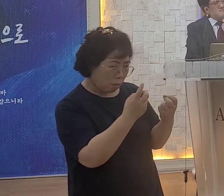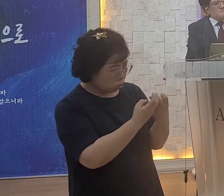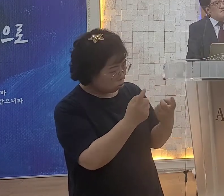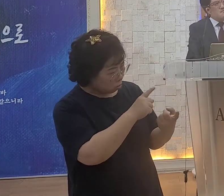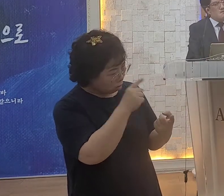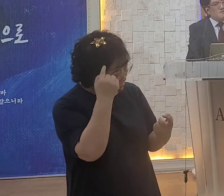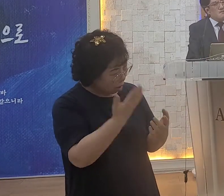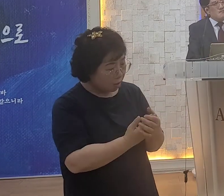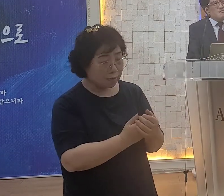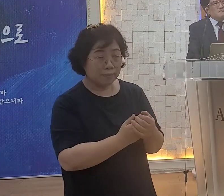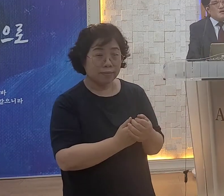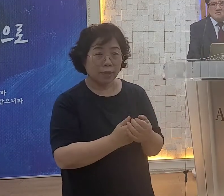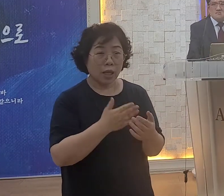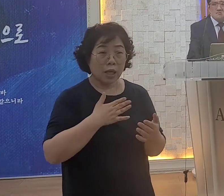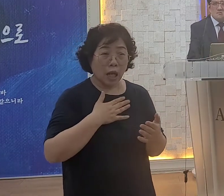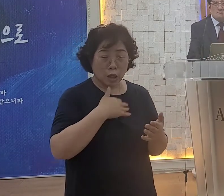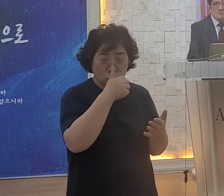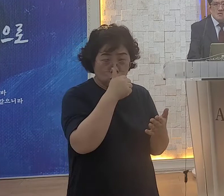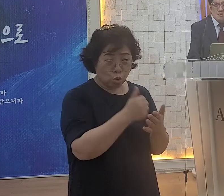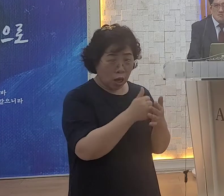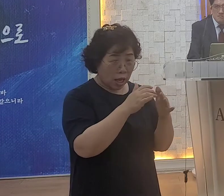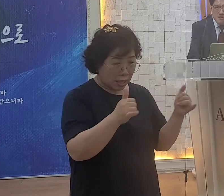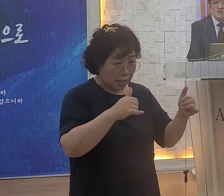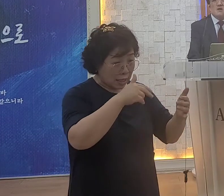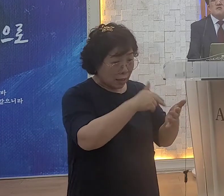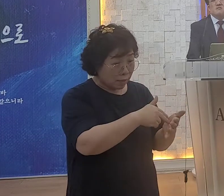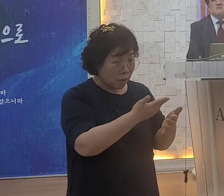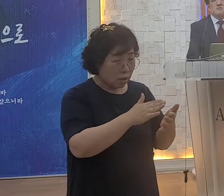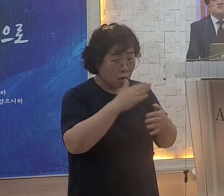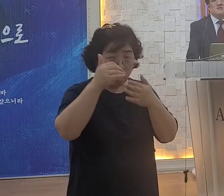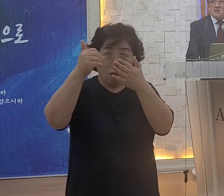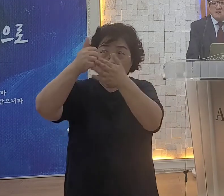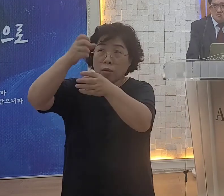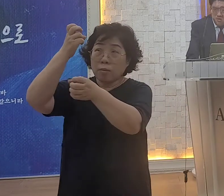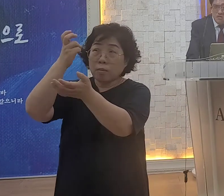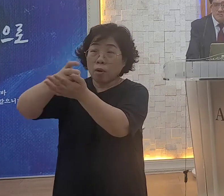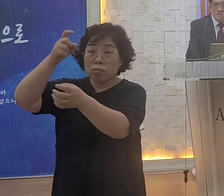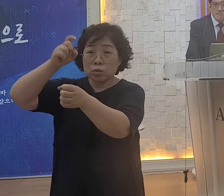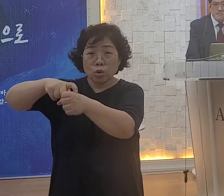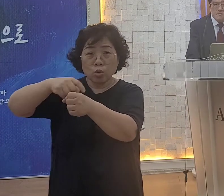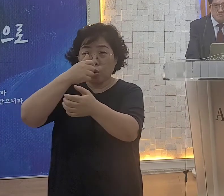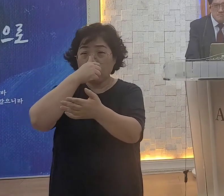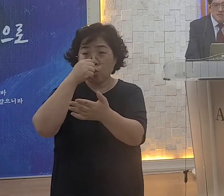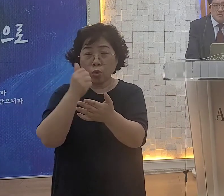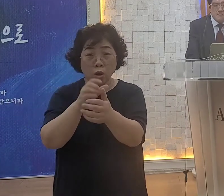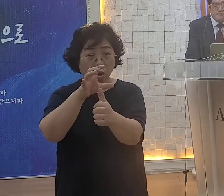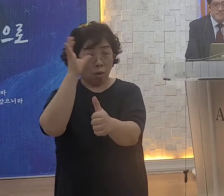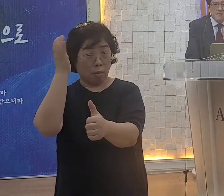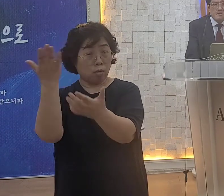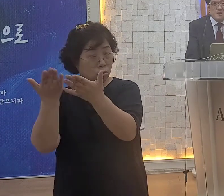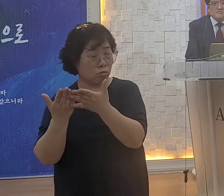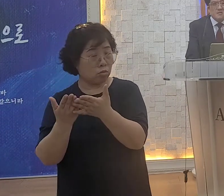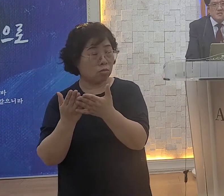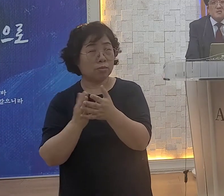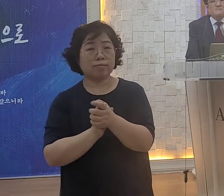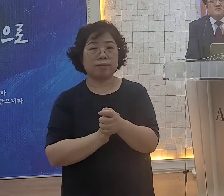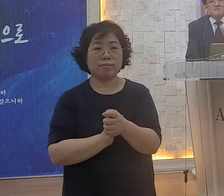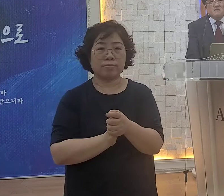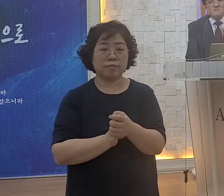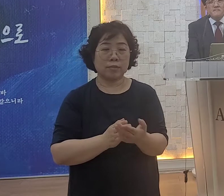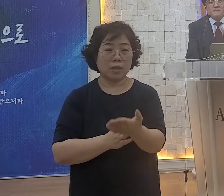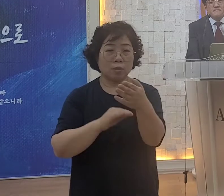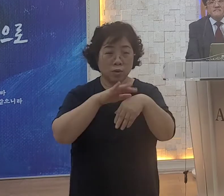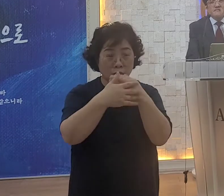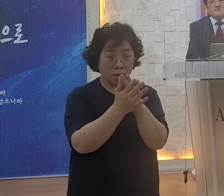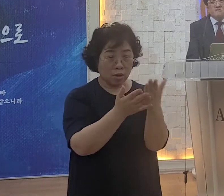하나님은 법적으로 그러면 어렵다 하시고 도대체 이걸 어떻게 이해할까? 여러분 성경에 다 기록이 돼 있어요. 이게 무슨 말인지. 여러분 성경책 한번